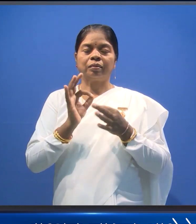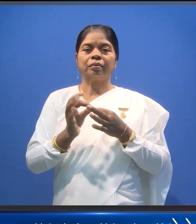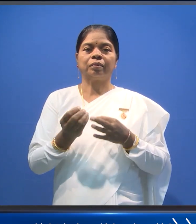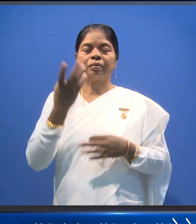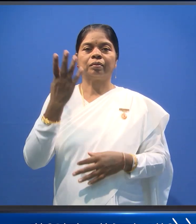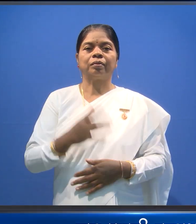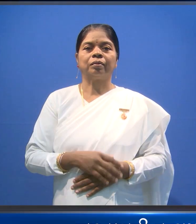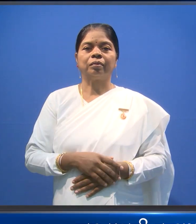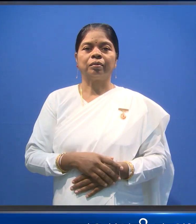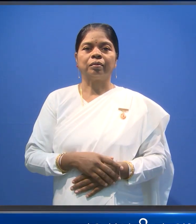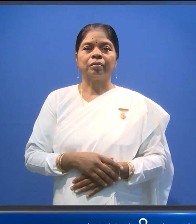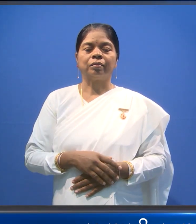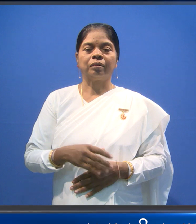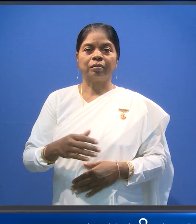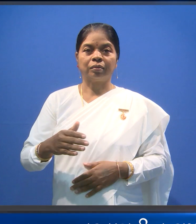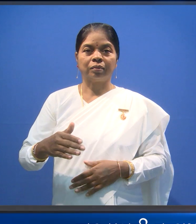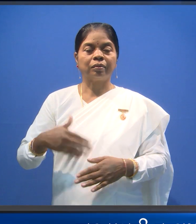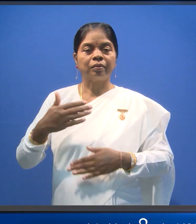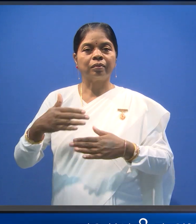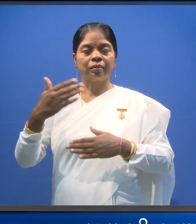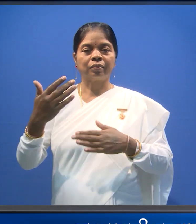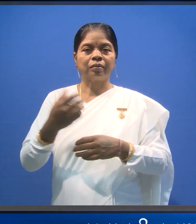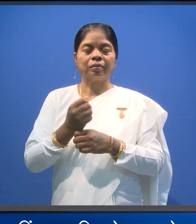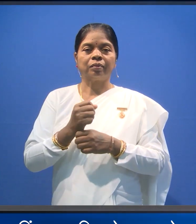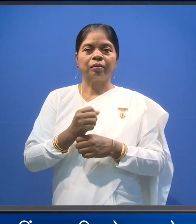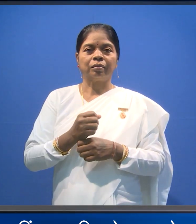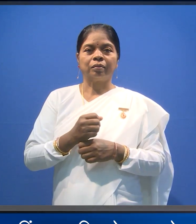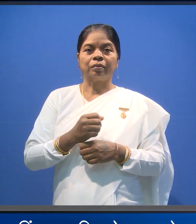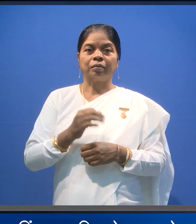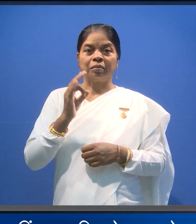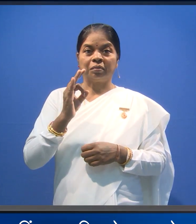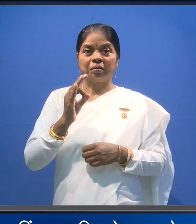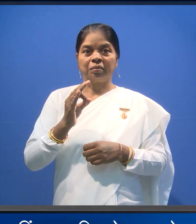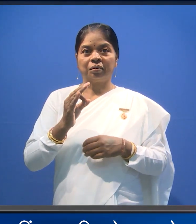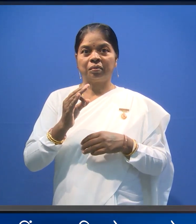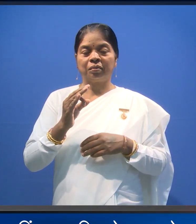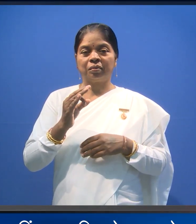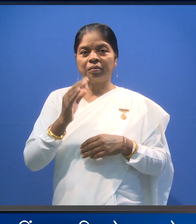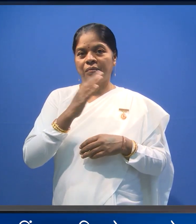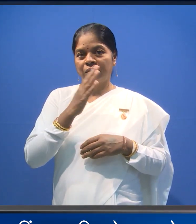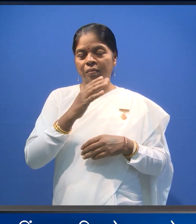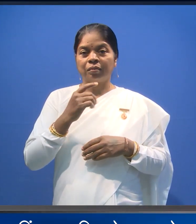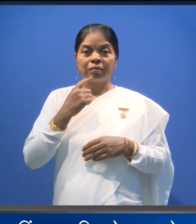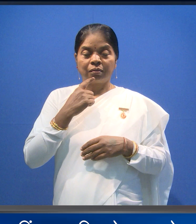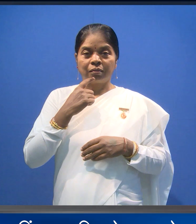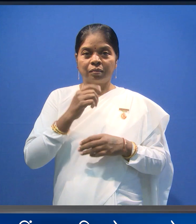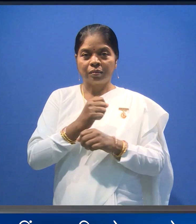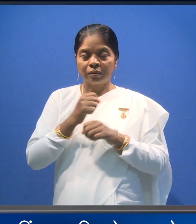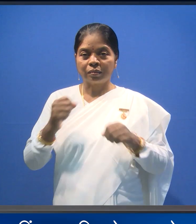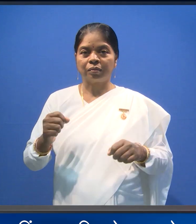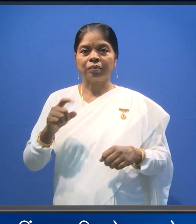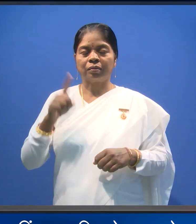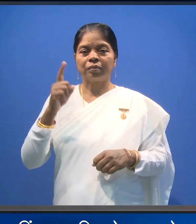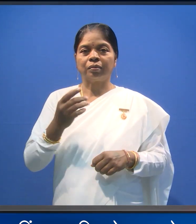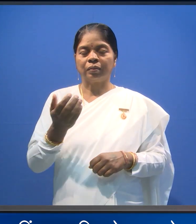होतात. जर प्रगती करायची असेल तर स्तुती, निंदा आणि लोक लज्जेपासून विमुख झाले